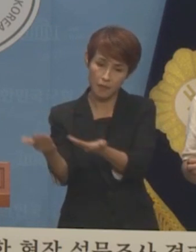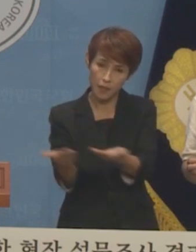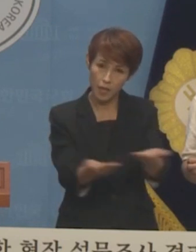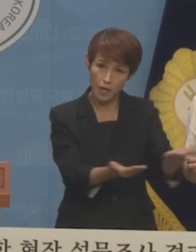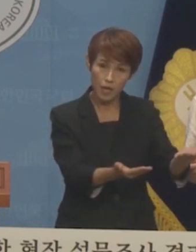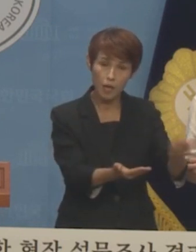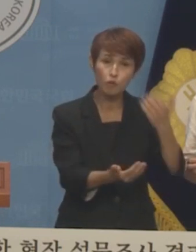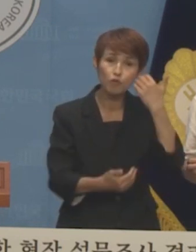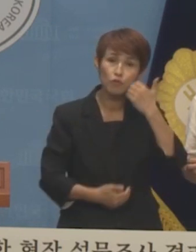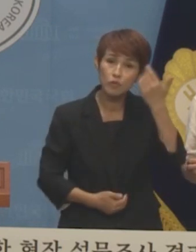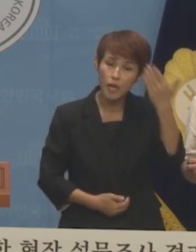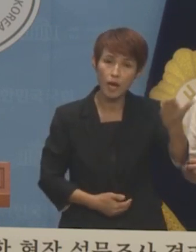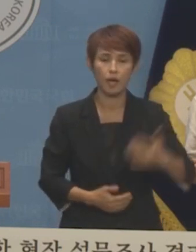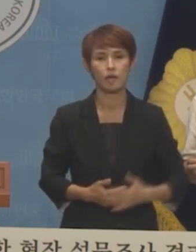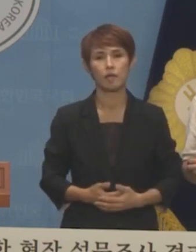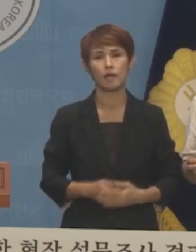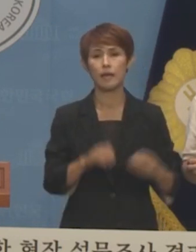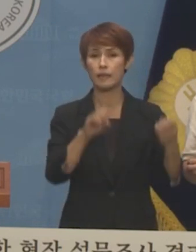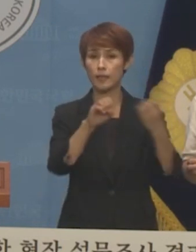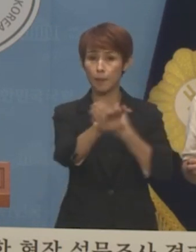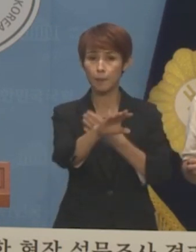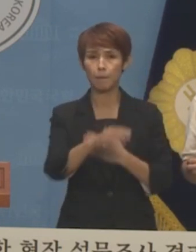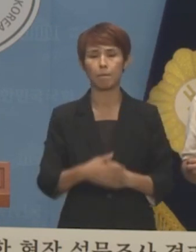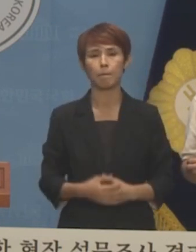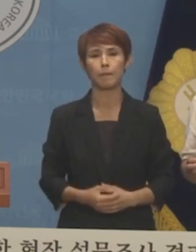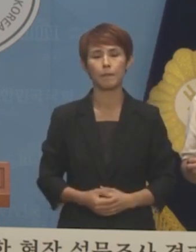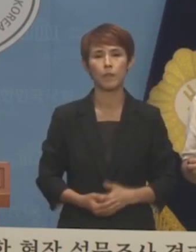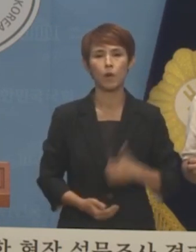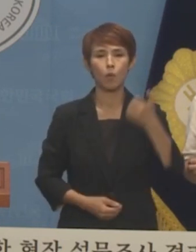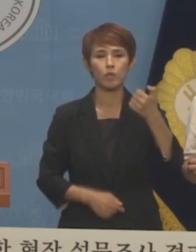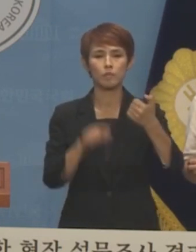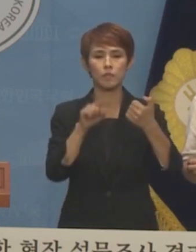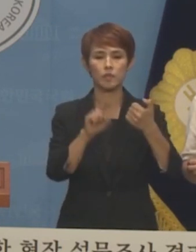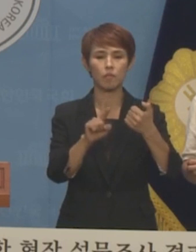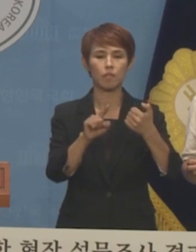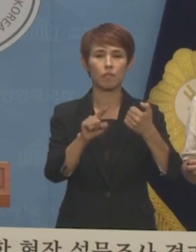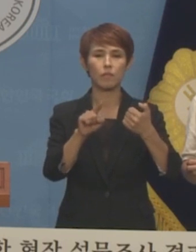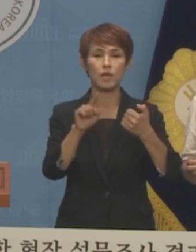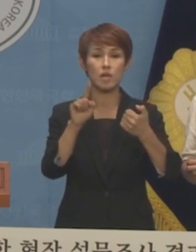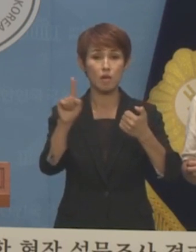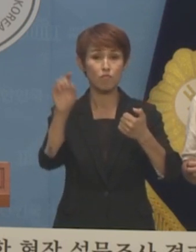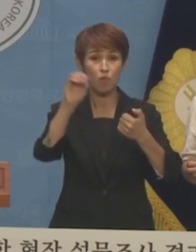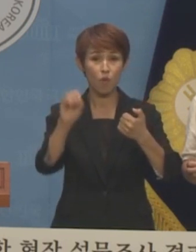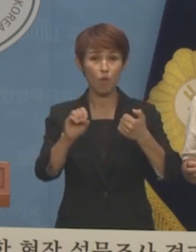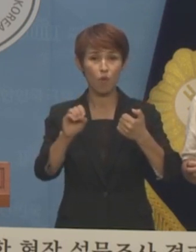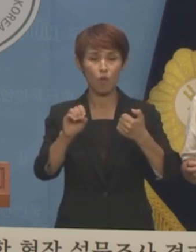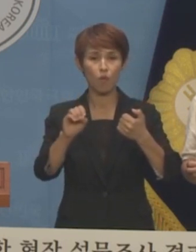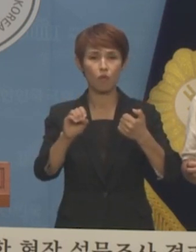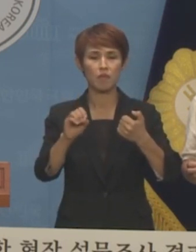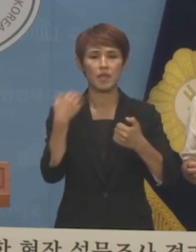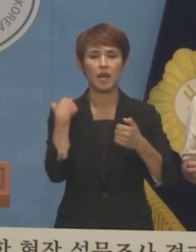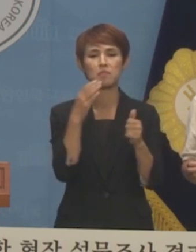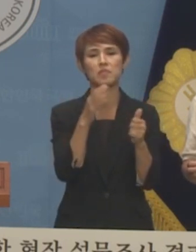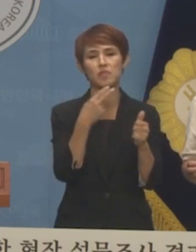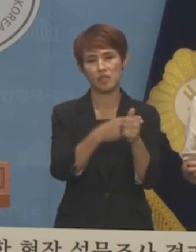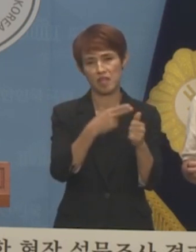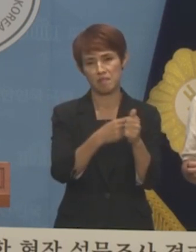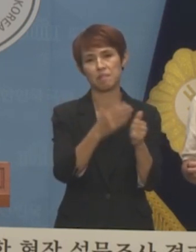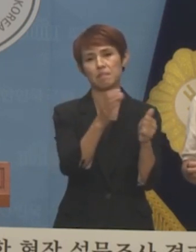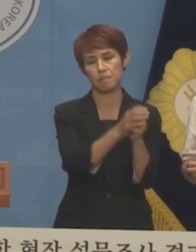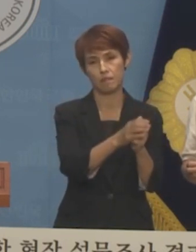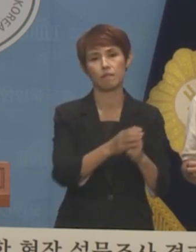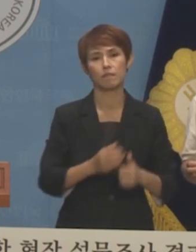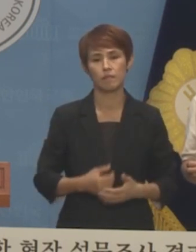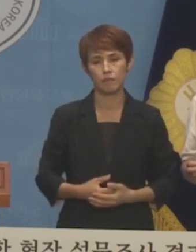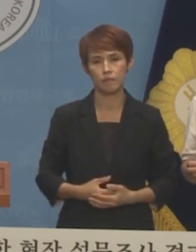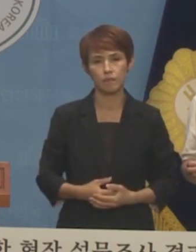주체가 누구냐의 물음에 대해서도 응답자의 50.1%는 별도 민원 없이 담임 또는 개별교사가